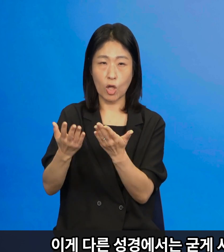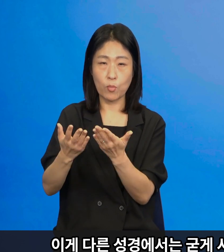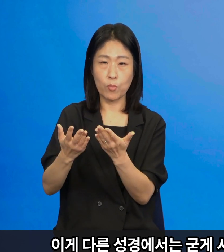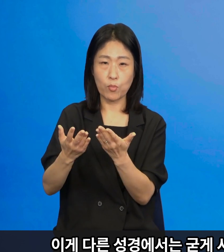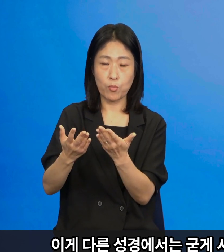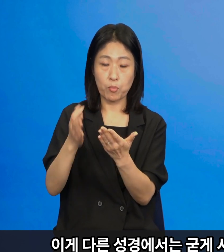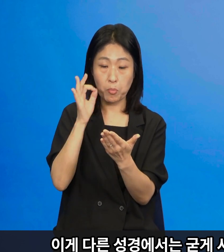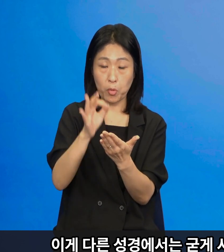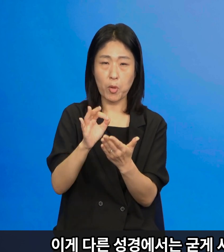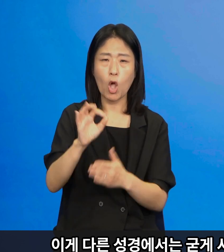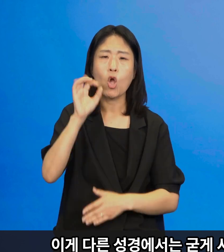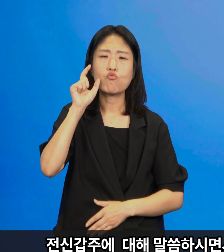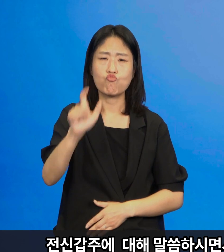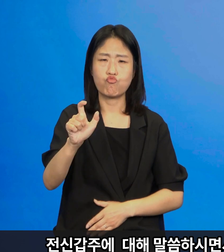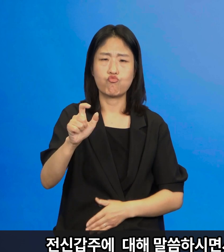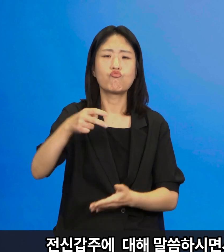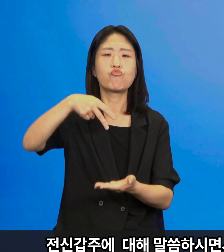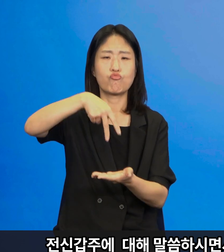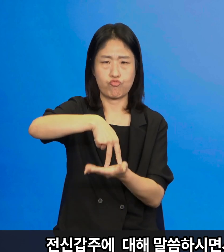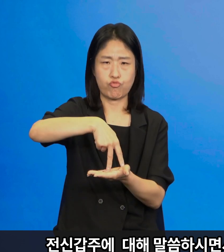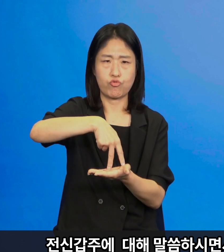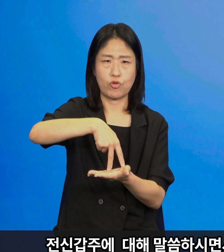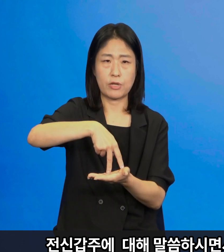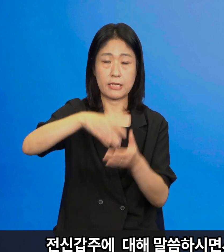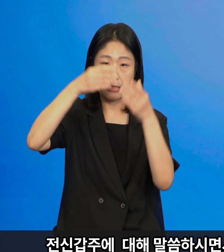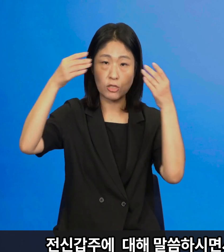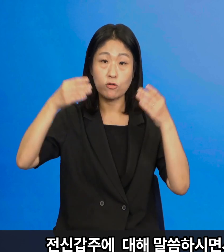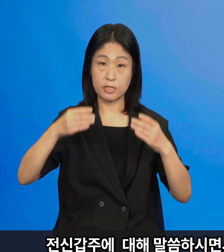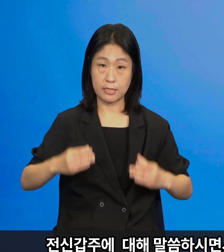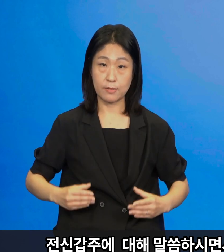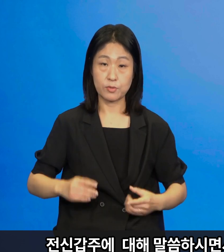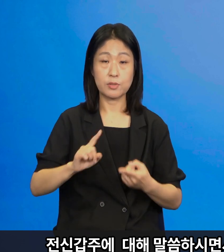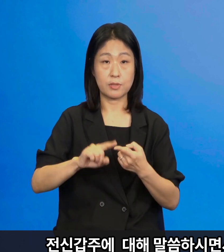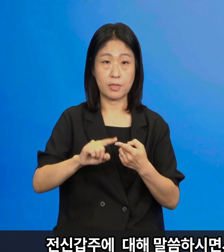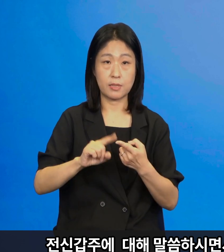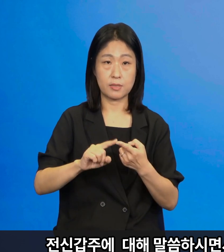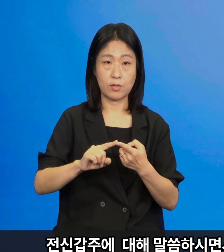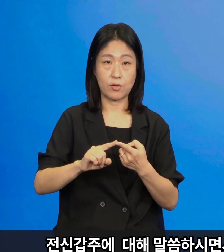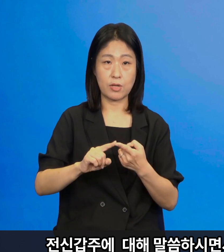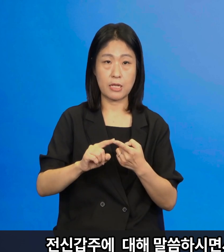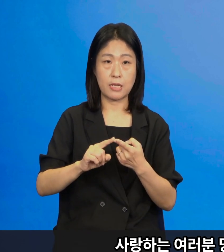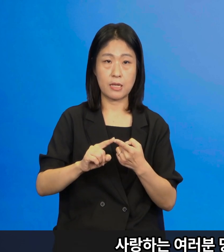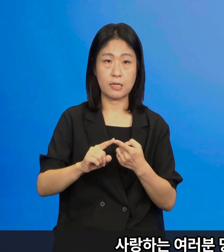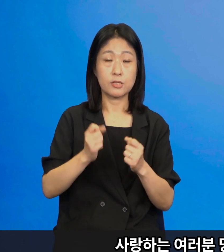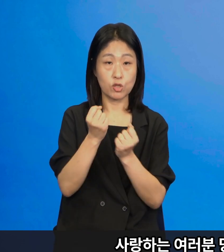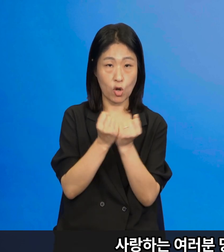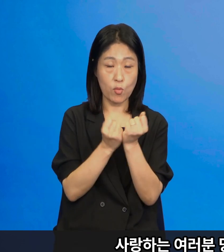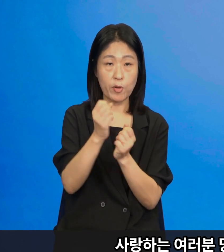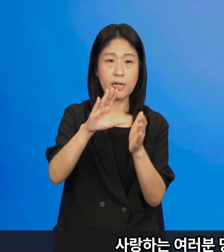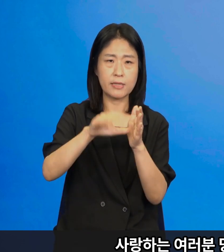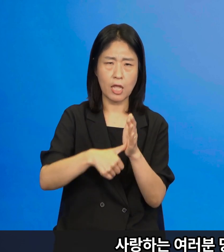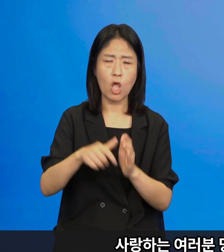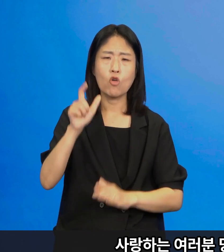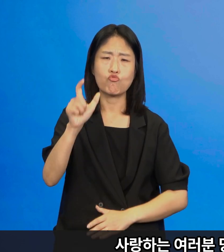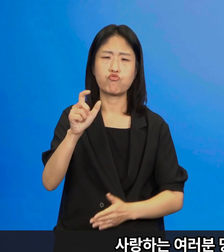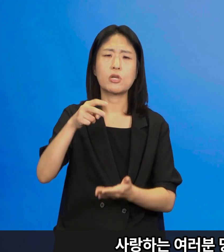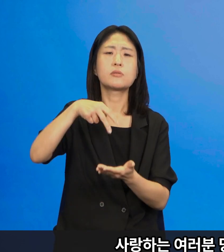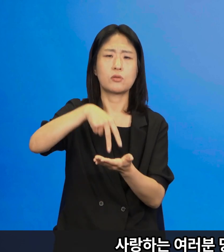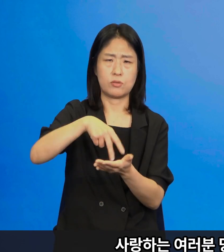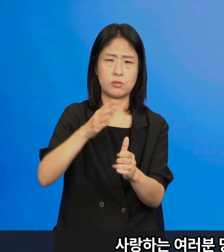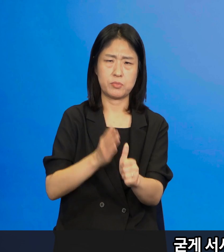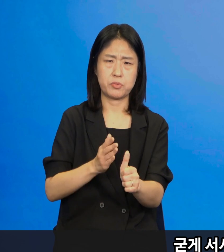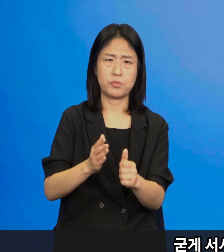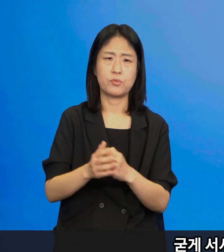굳게 서서. 전신갑주에 대해 말씀하시면서 주님은 굳게 서라고 하는 거예요. 사랑하는 여러분, 당당하시기를